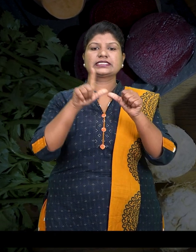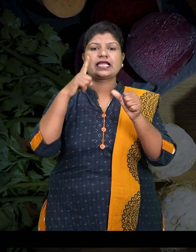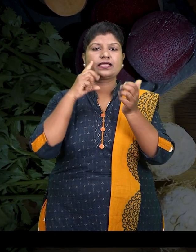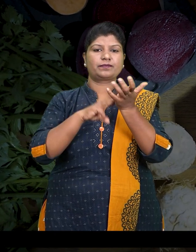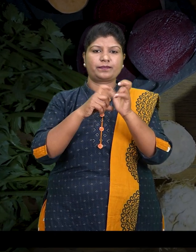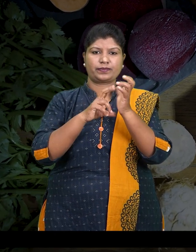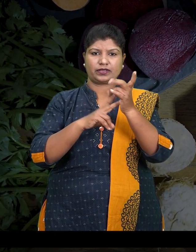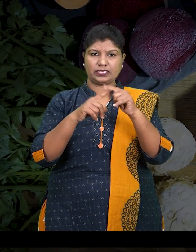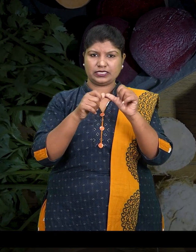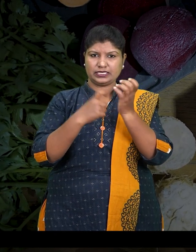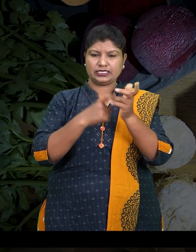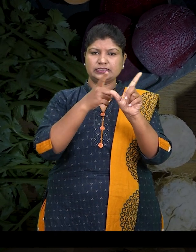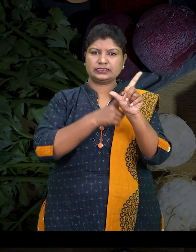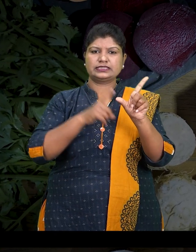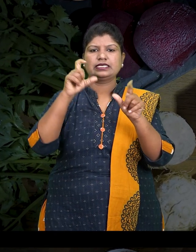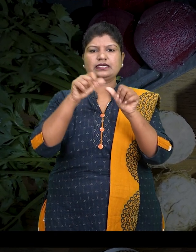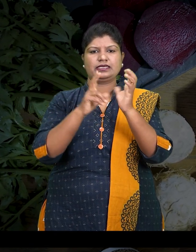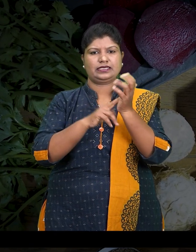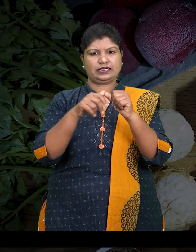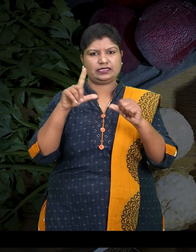पदार्थों की आसान गति होती है।